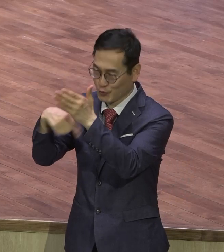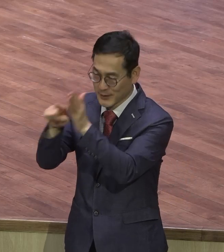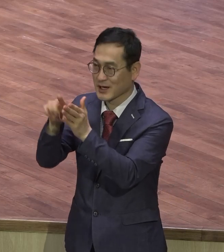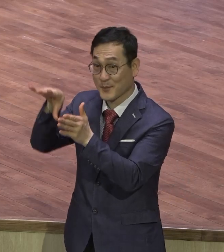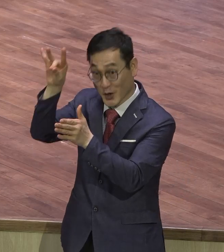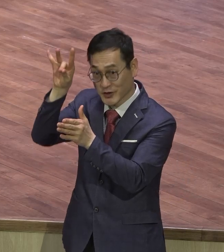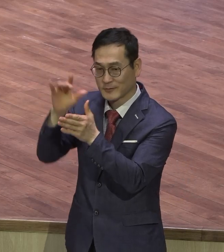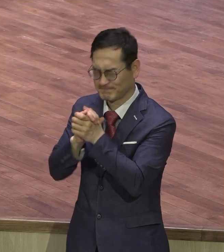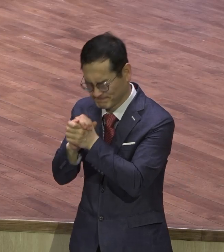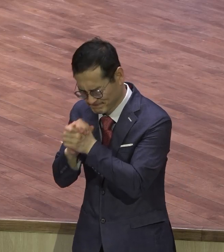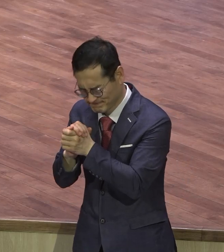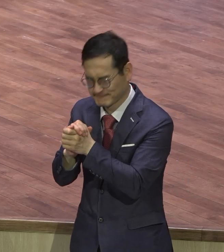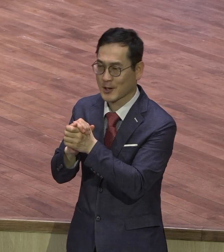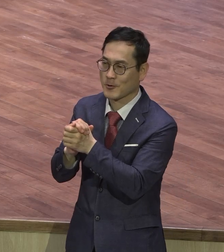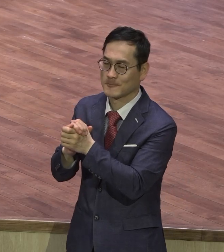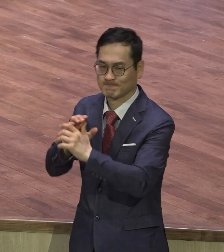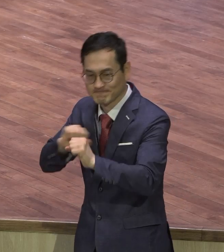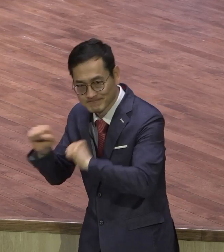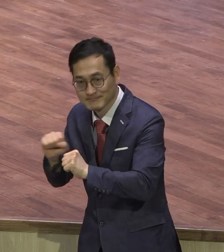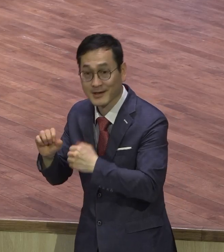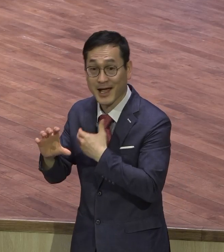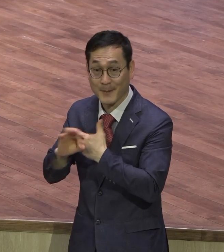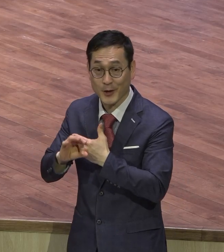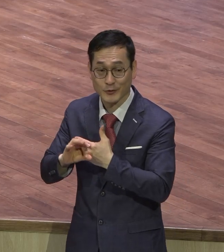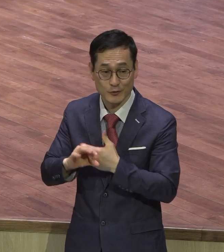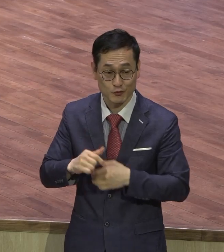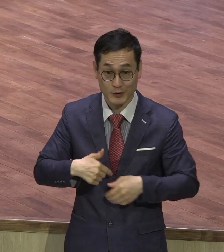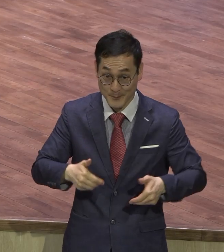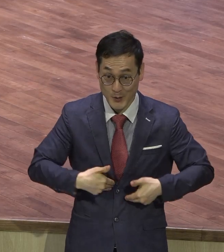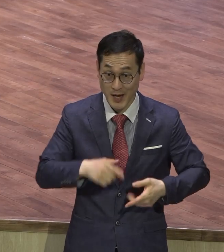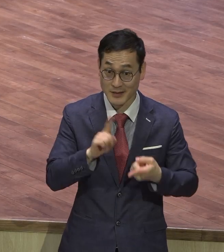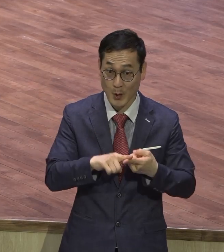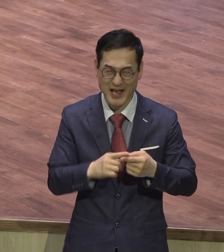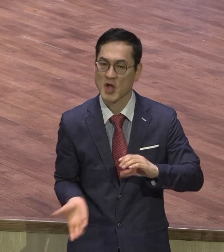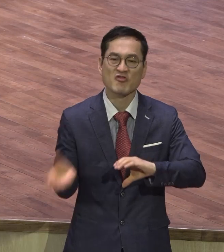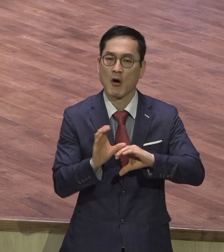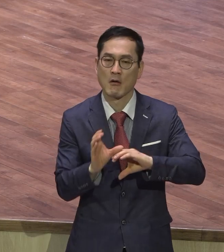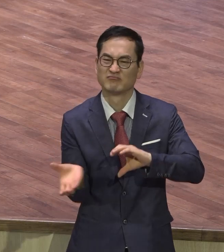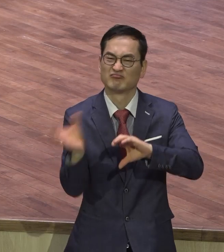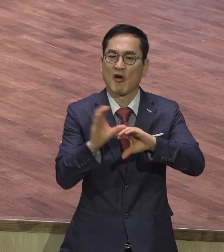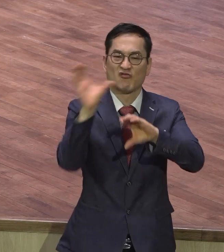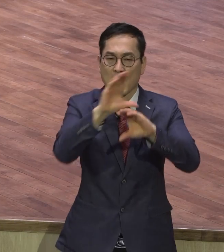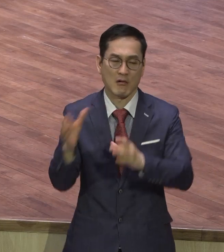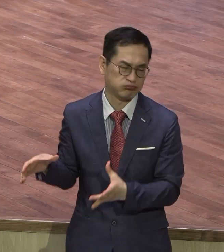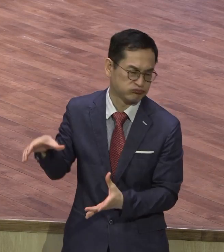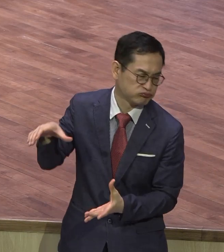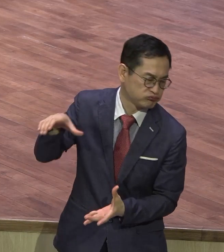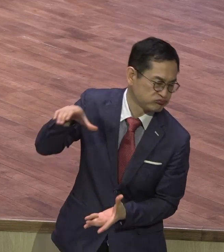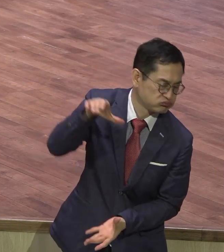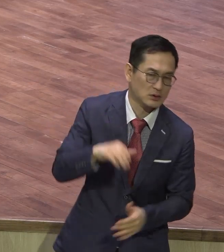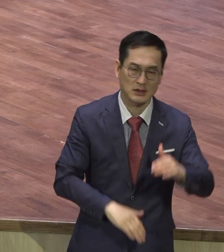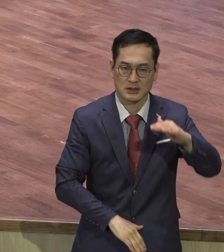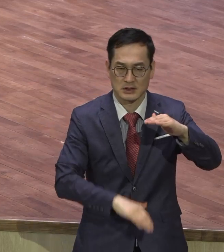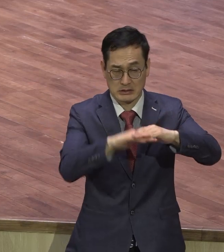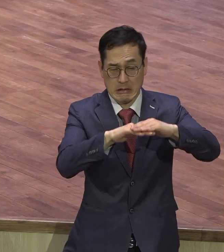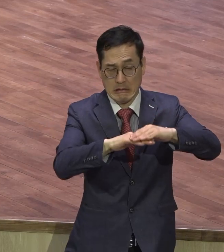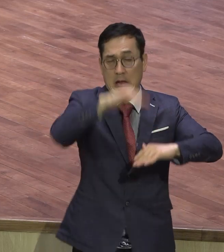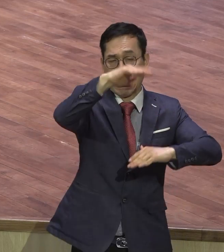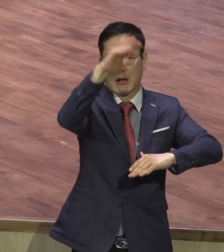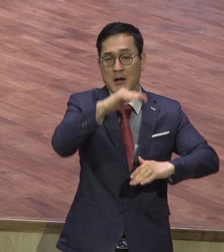분, 그분의 하나님심을 고백하고 있어요. 능히 더 주신다. 더